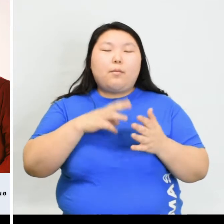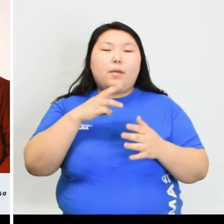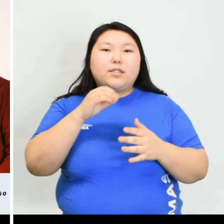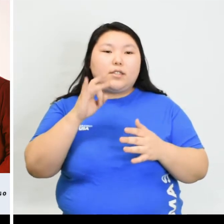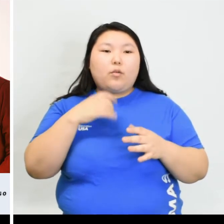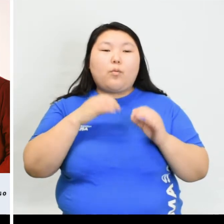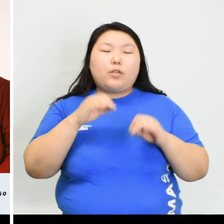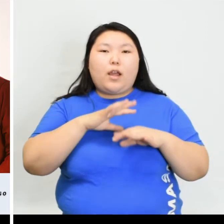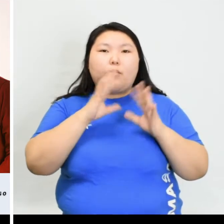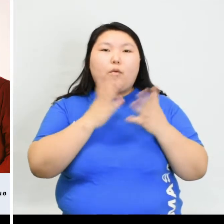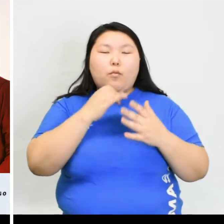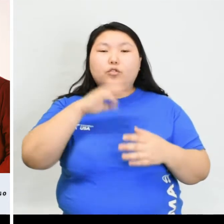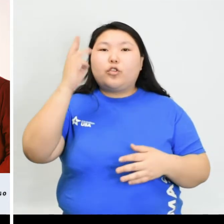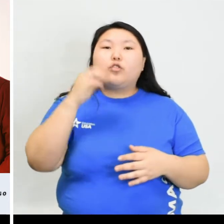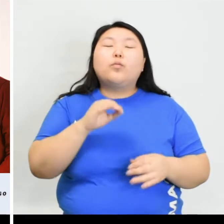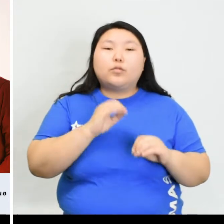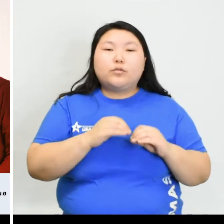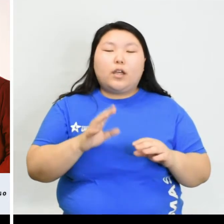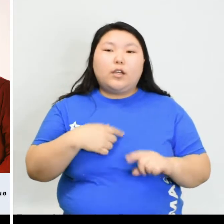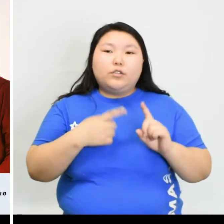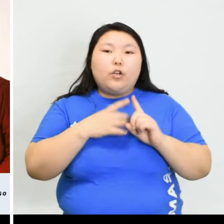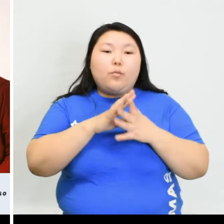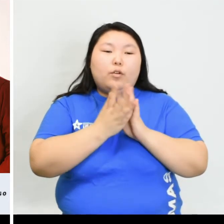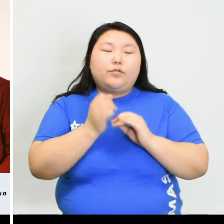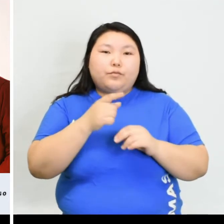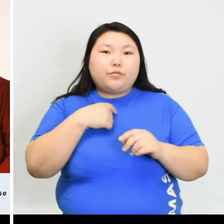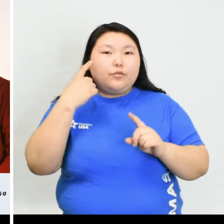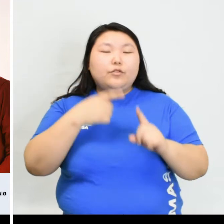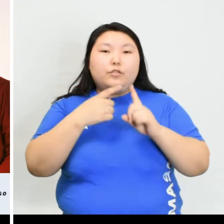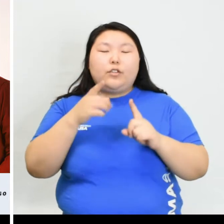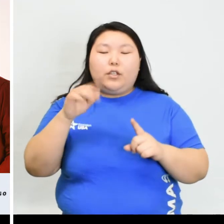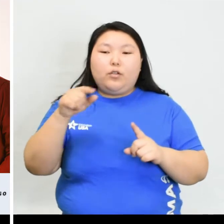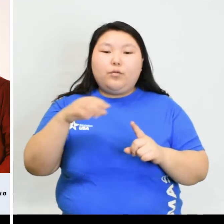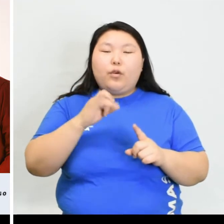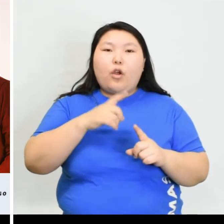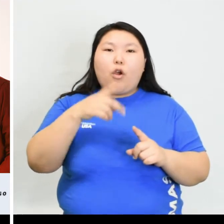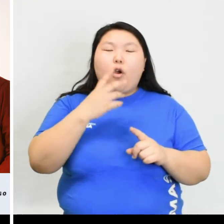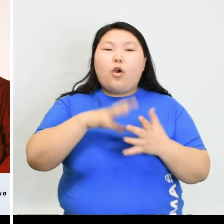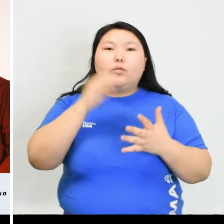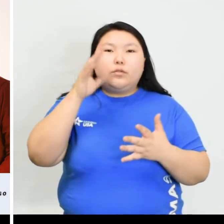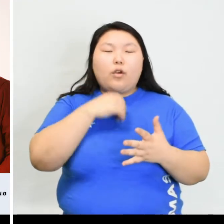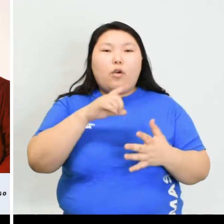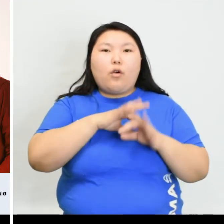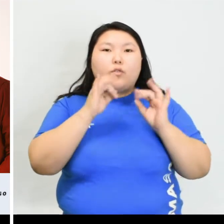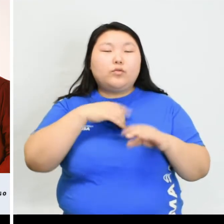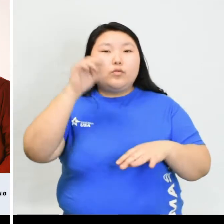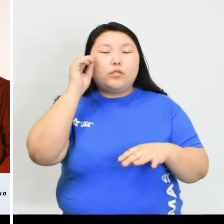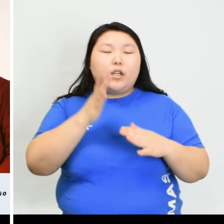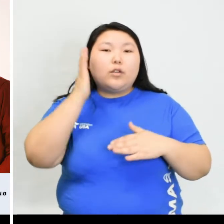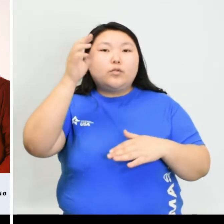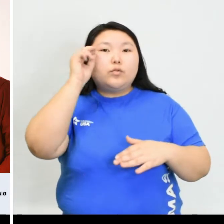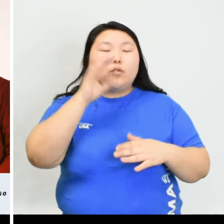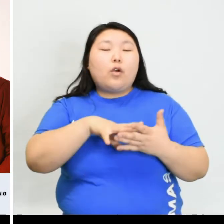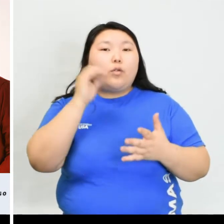чинь хамгийн маа тодорхой болгоцсон байх хэрэгтэй байхгүй тий. Тэр нь болохоор яг чиглэл чинь яг чиний тэр оюутнуудын өөр сурагчдын ирээдүйн